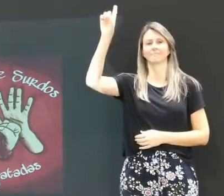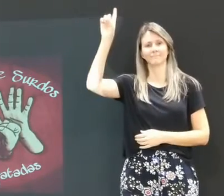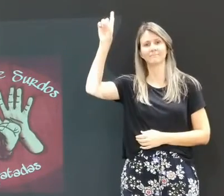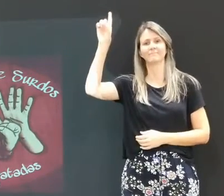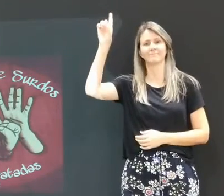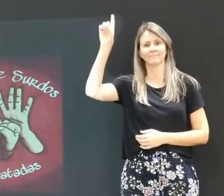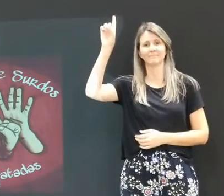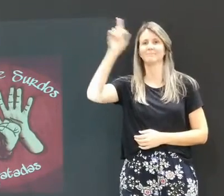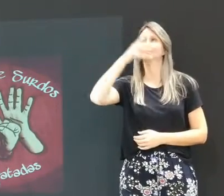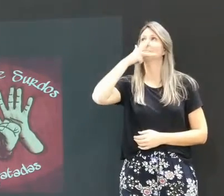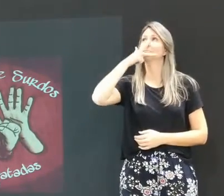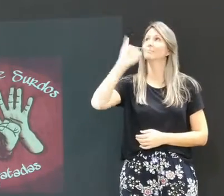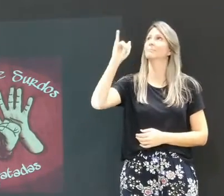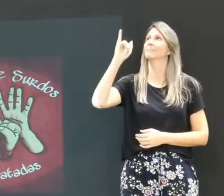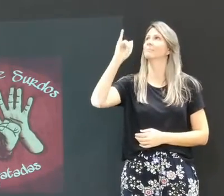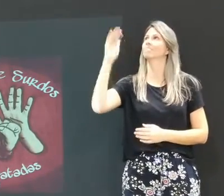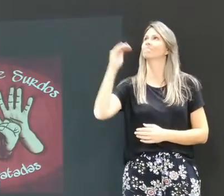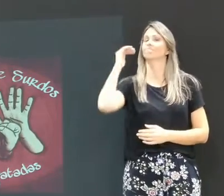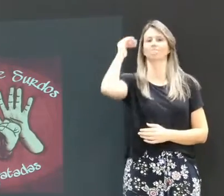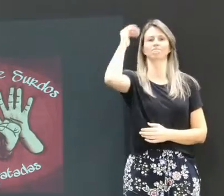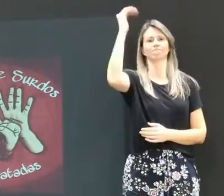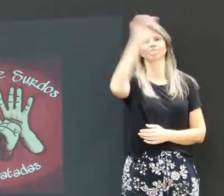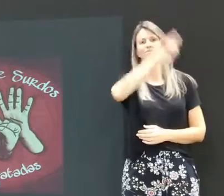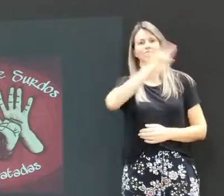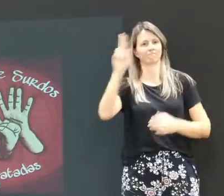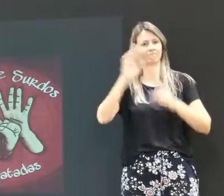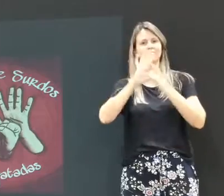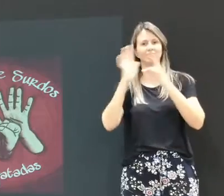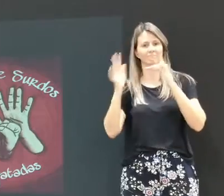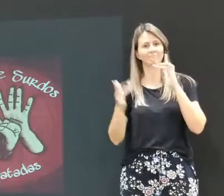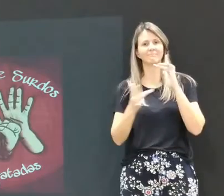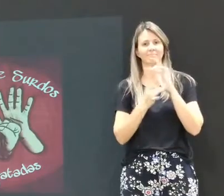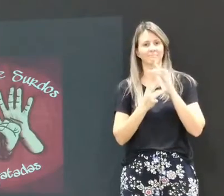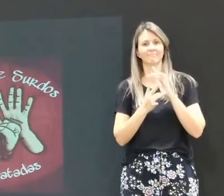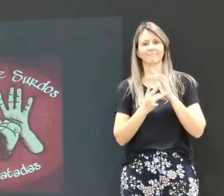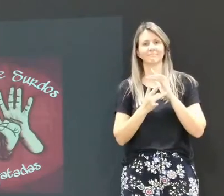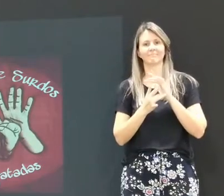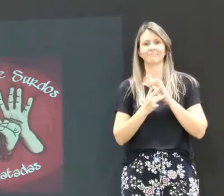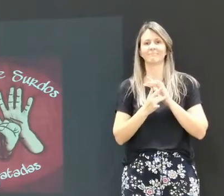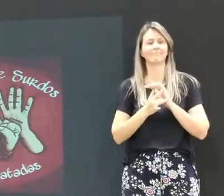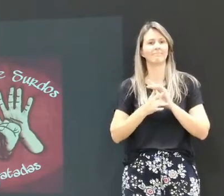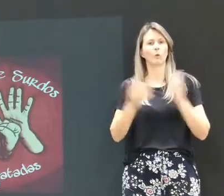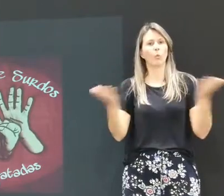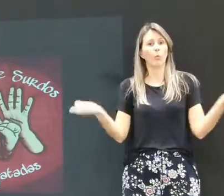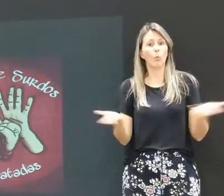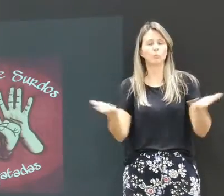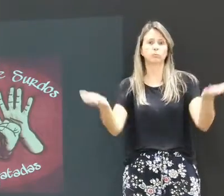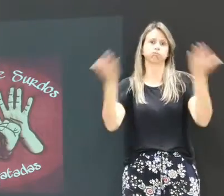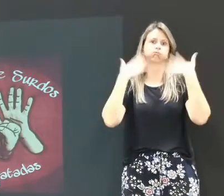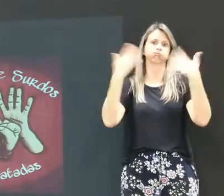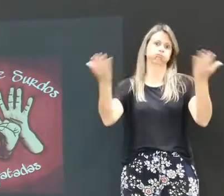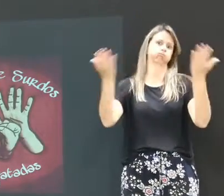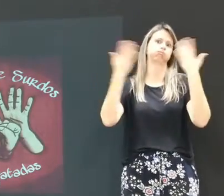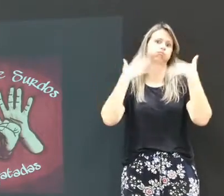Agradeço ao Senhor, né, ao Pai, o Senhor de todas as coisas, em nome de Jesus agradecemos a Ele. Hoje, nossa,